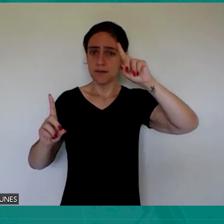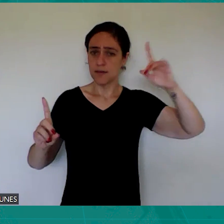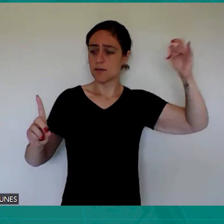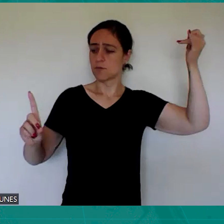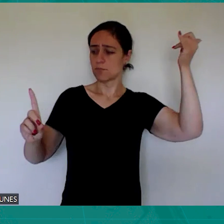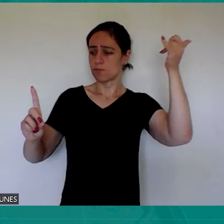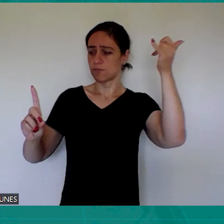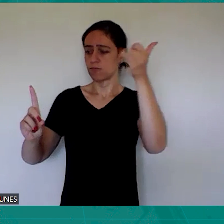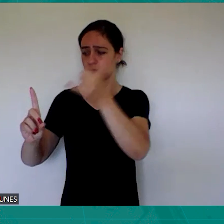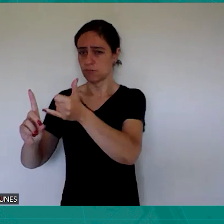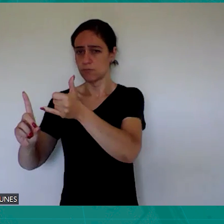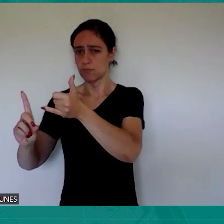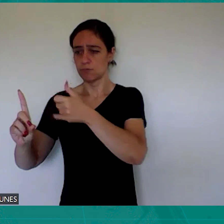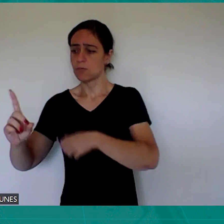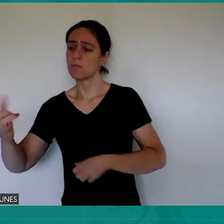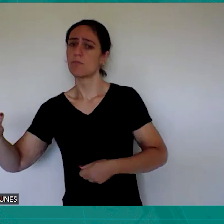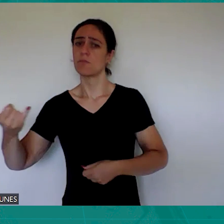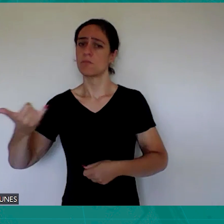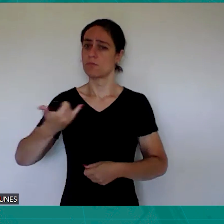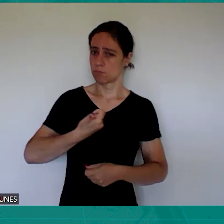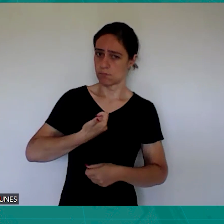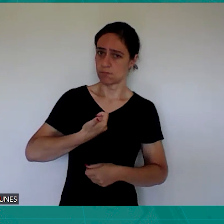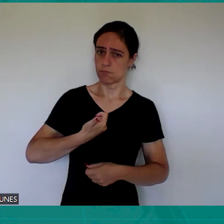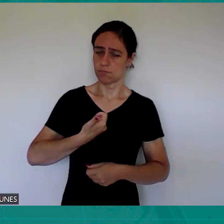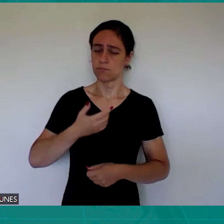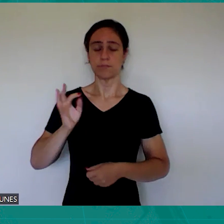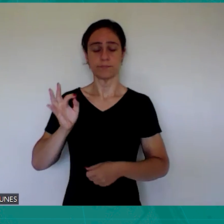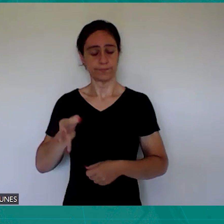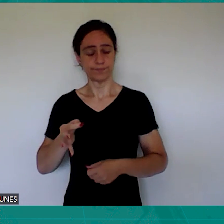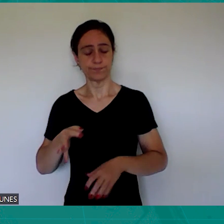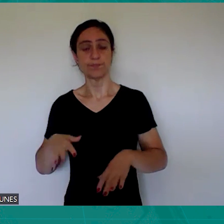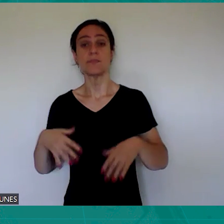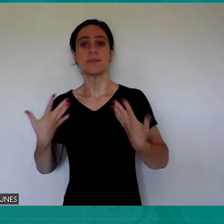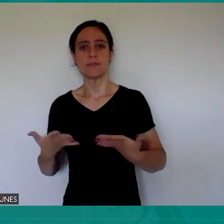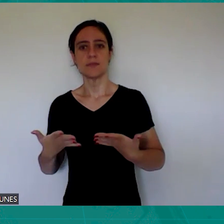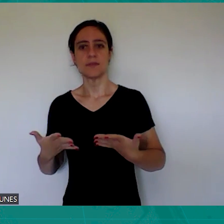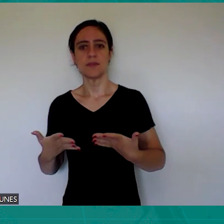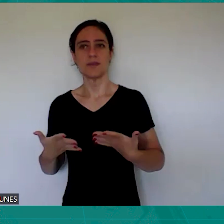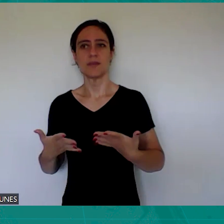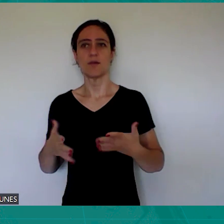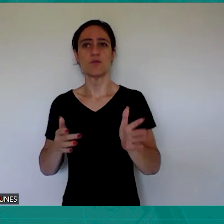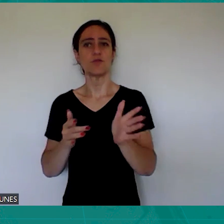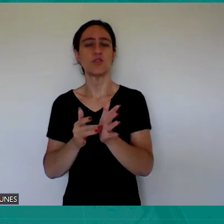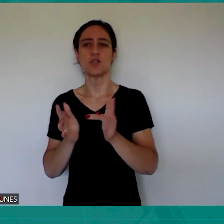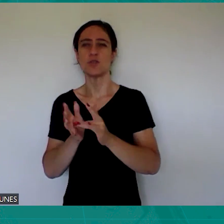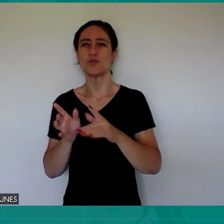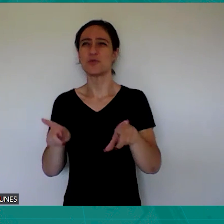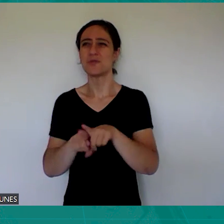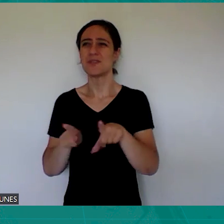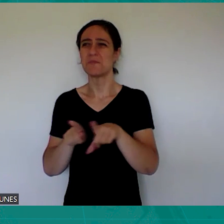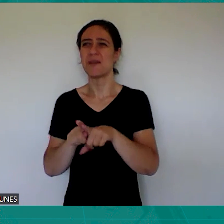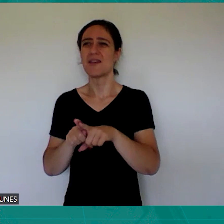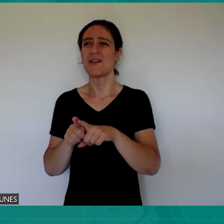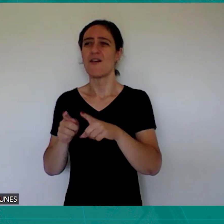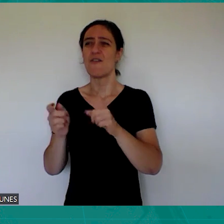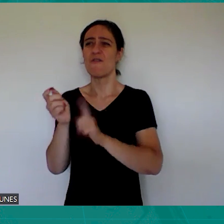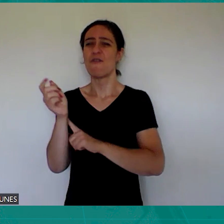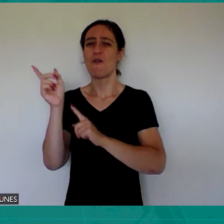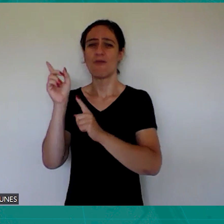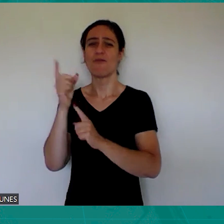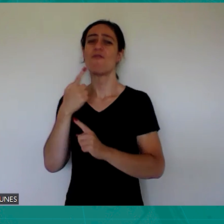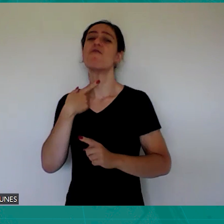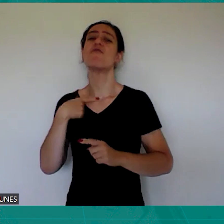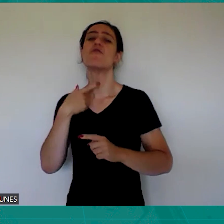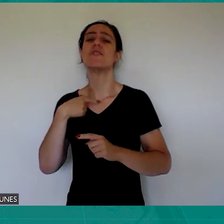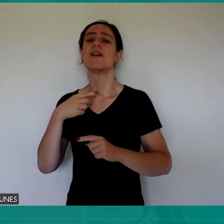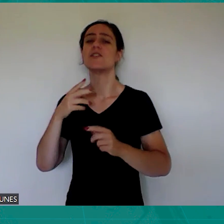pelo Pai. E ele também não fazia nada de si mesmo, ele dizia: eu nada posso